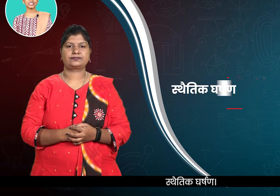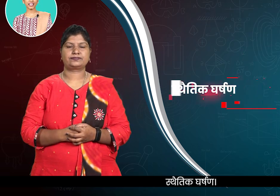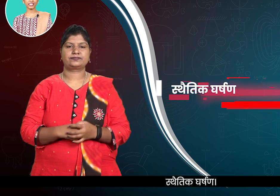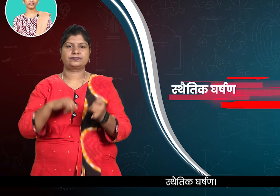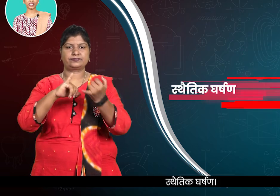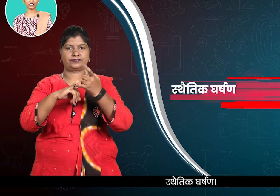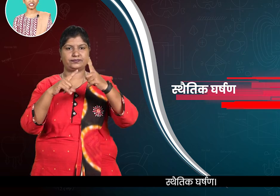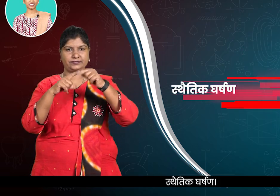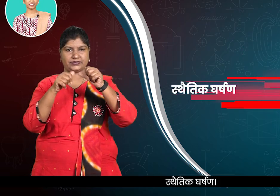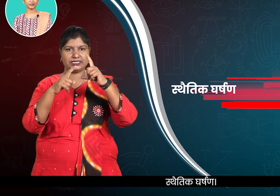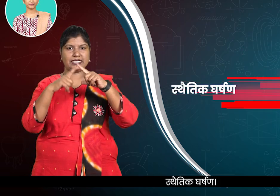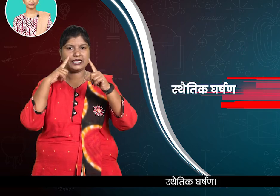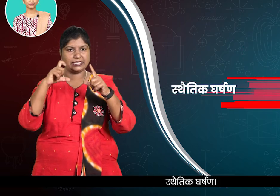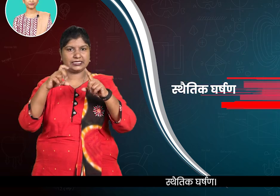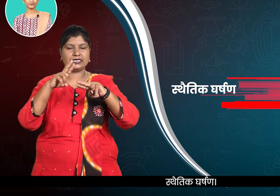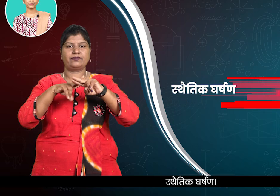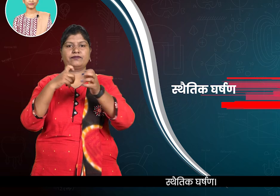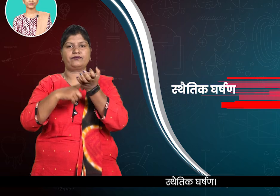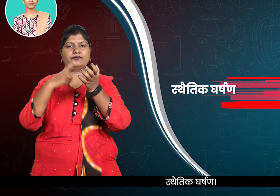स्टाटिक घर्शन